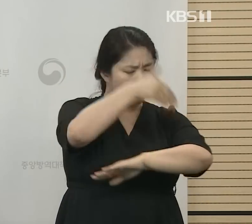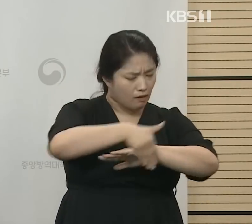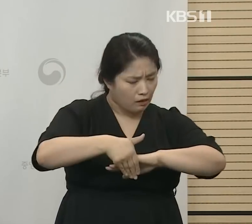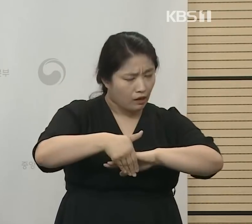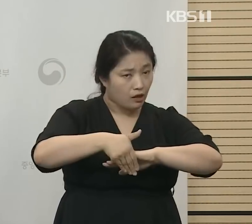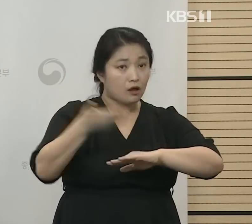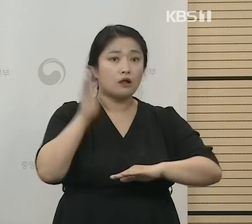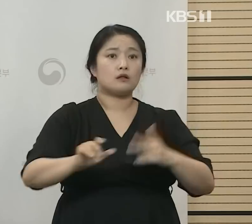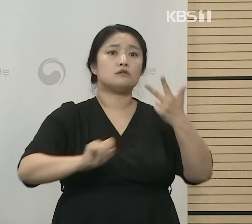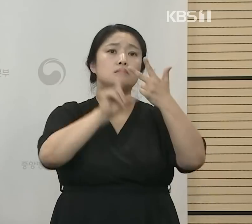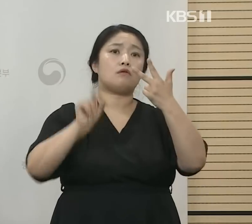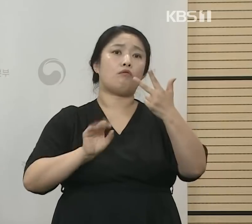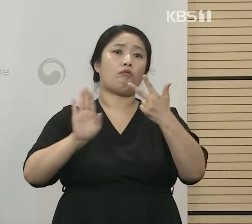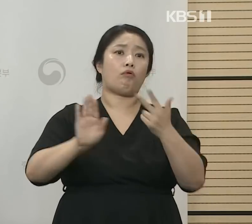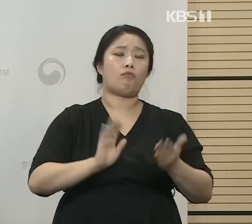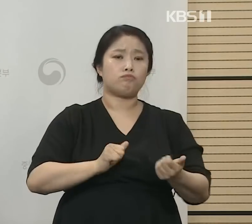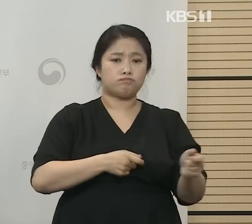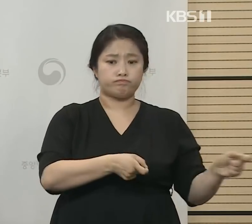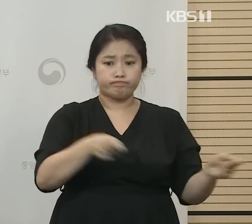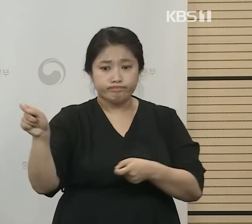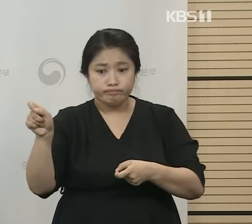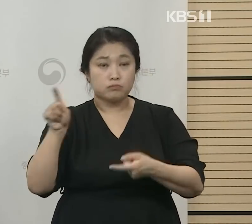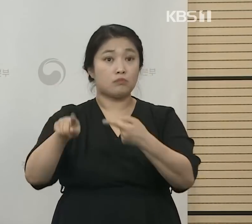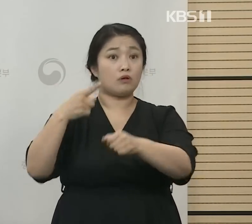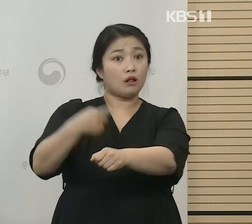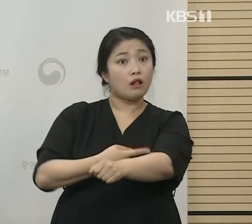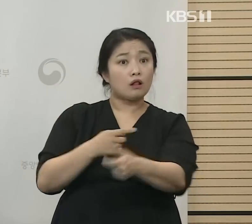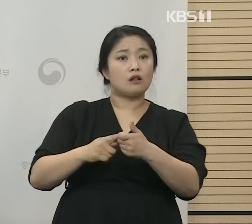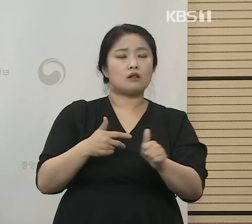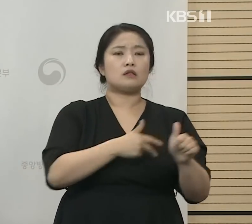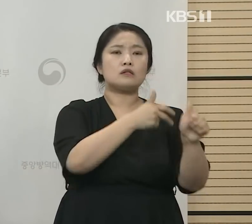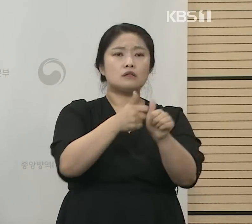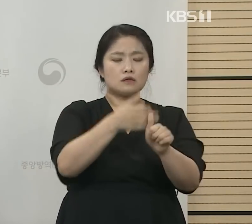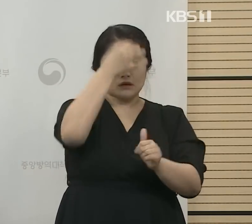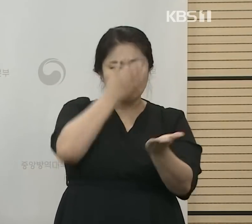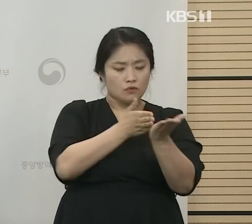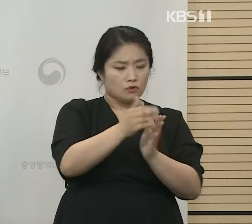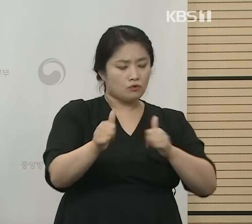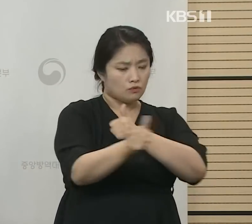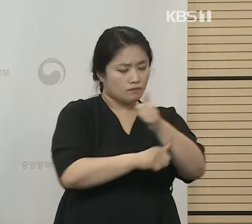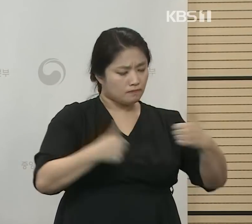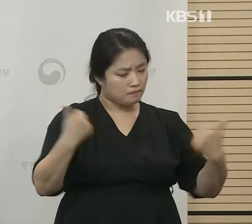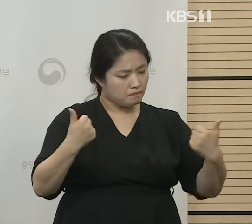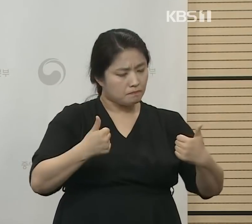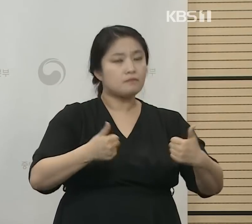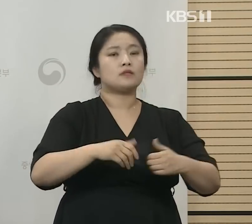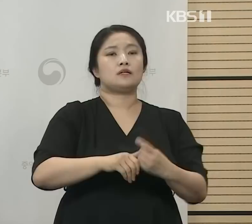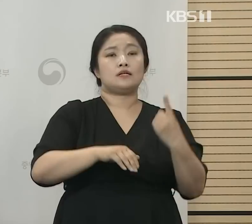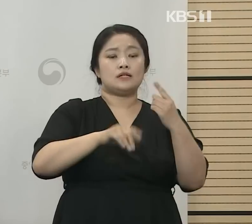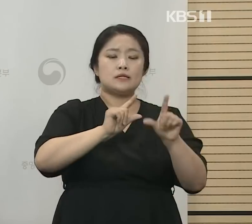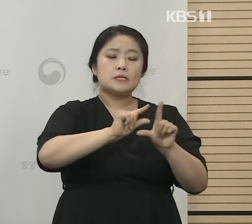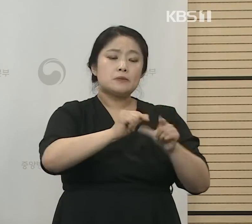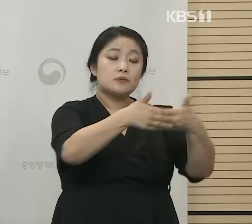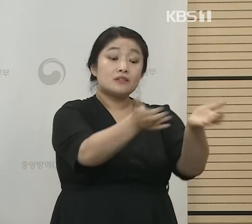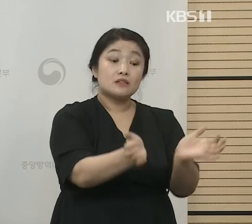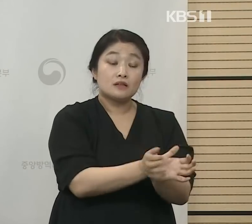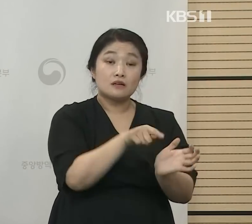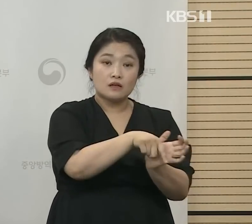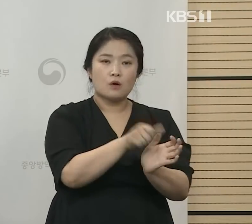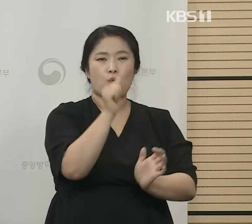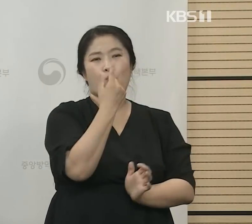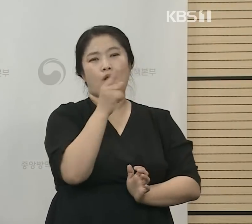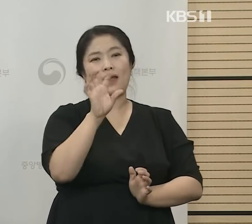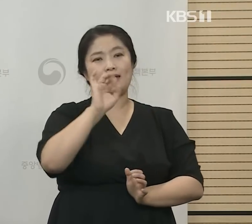예정이었으나 7월 이후로 일정이 변경됨에 따라 예방접종 전문위원회 심의를 거쳐 일부 대상에 대해서는